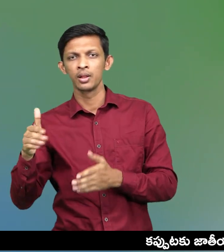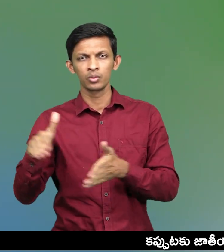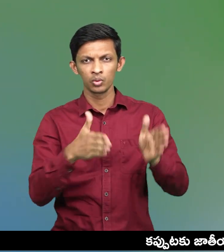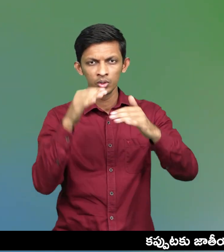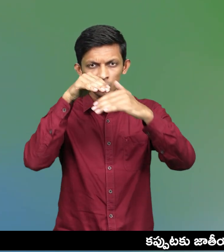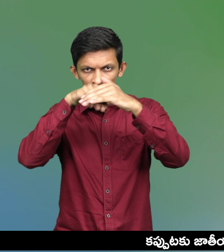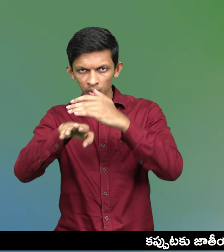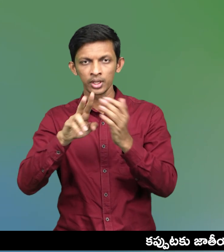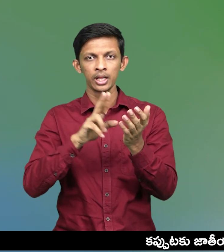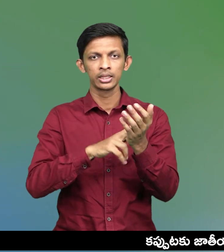నదులు